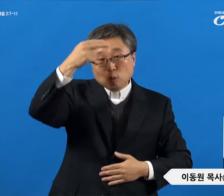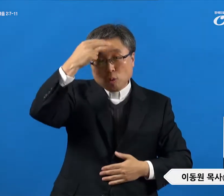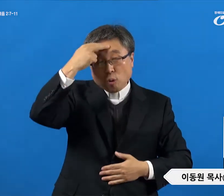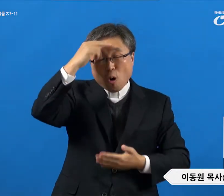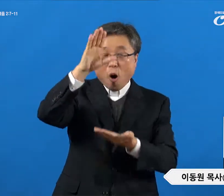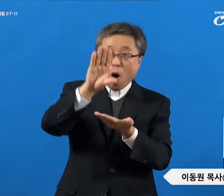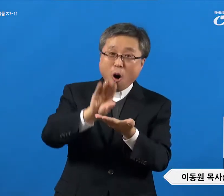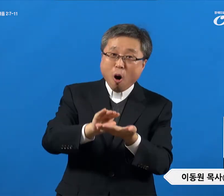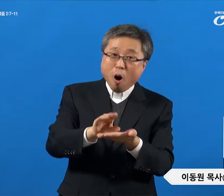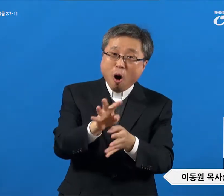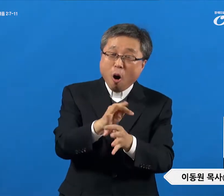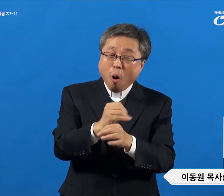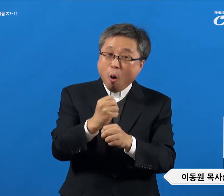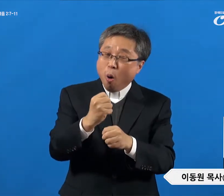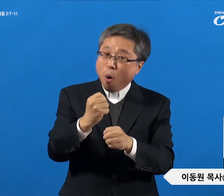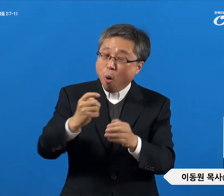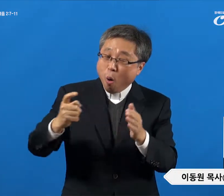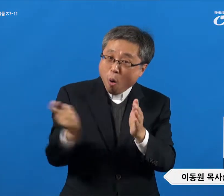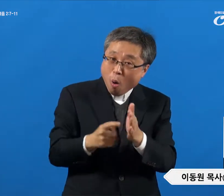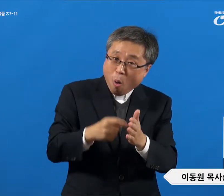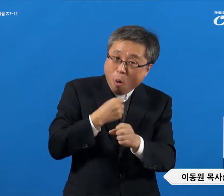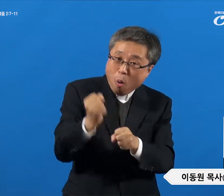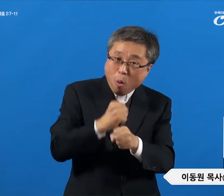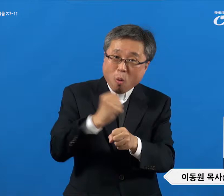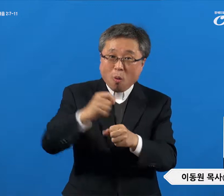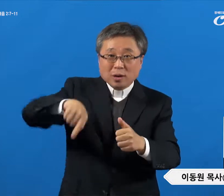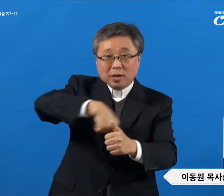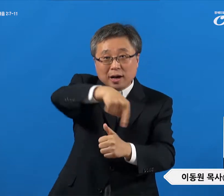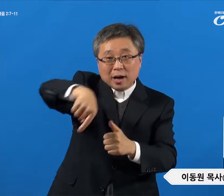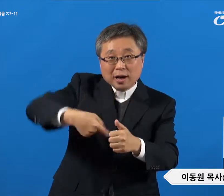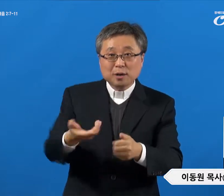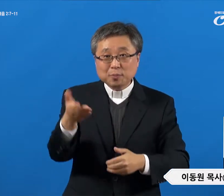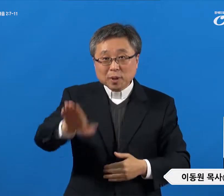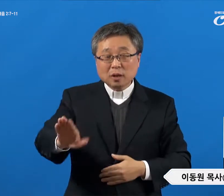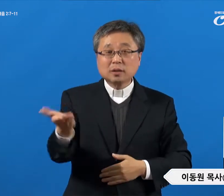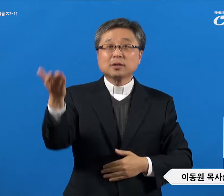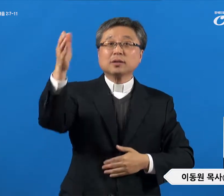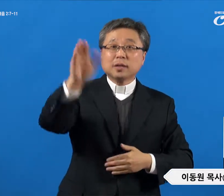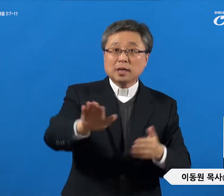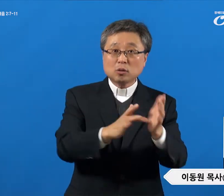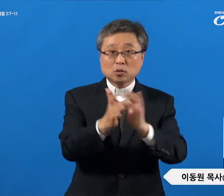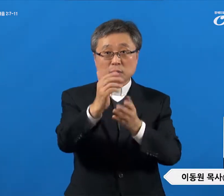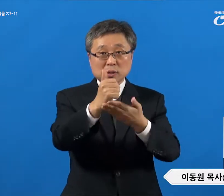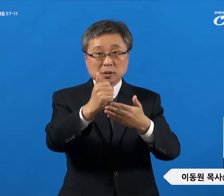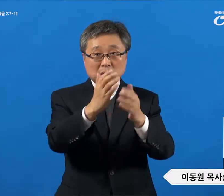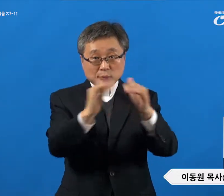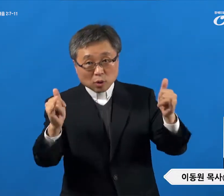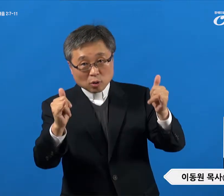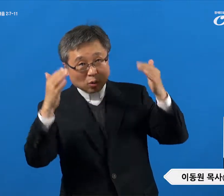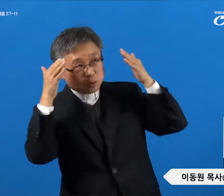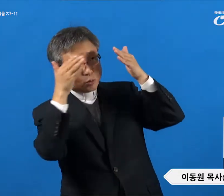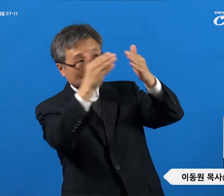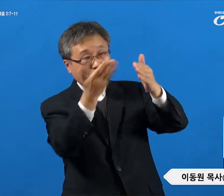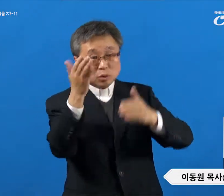절박한 상황이에요. 그런데 예수님께 사람들은 시선을 모았을 것입니다. 근데 그분이 하시는 일은